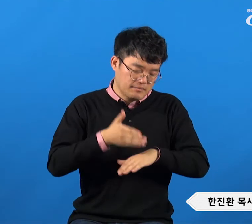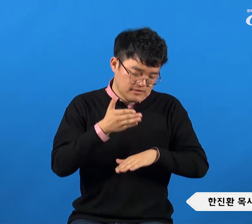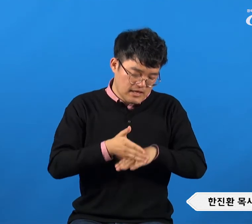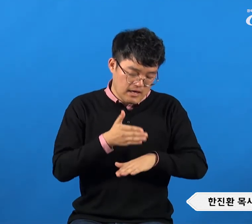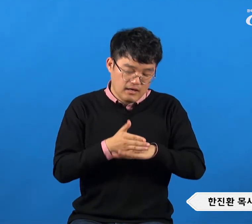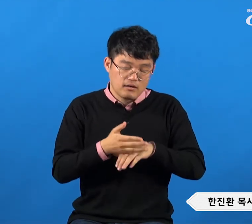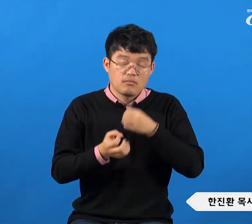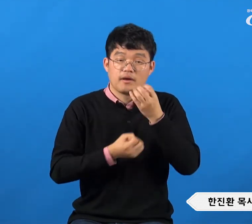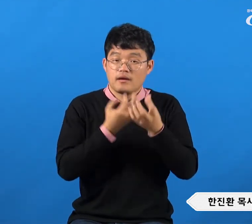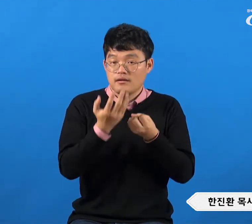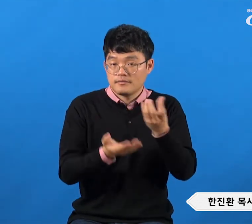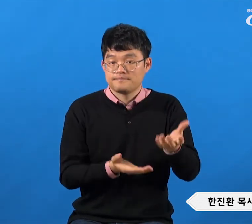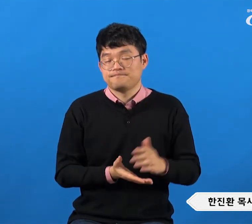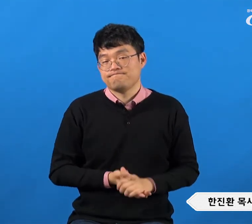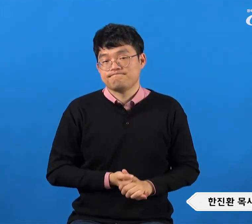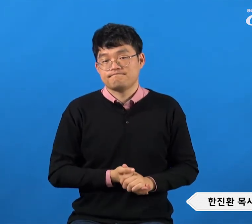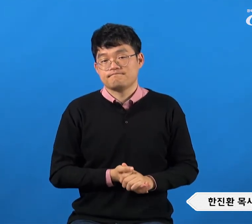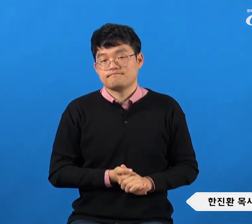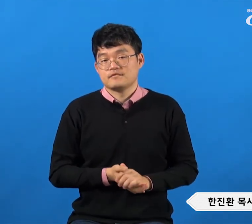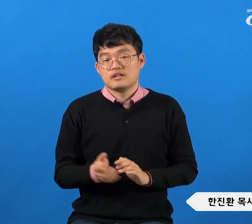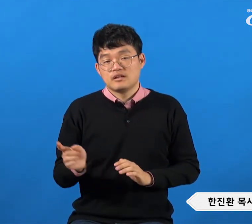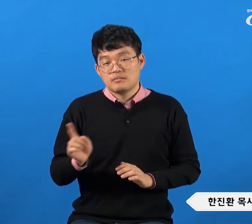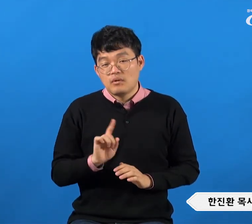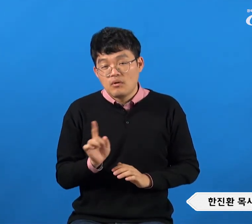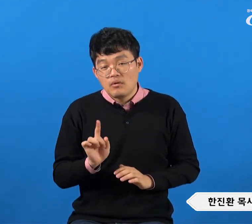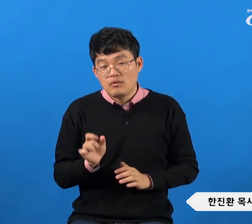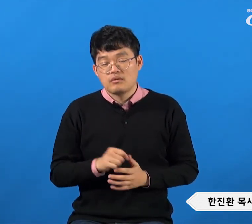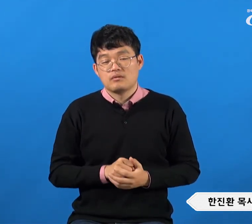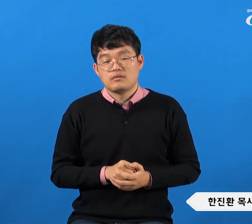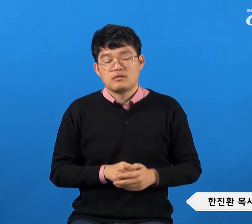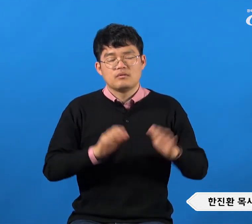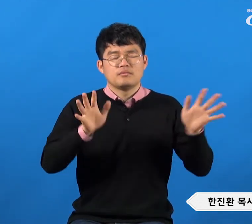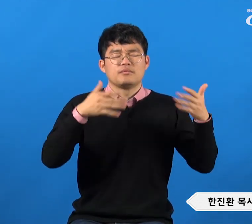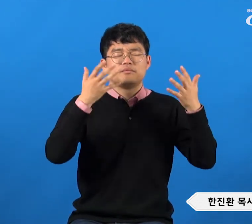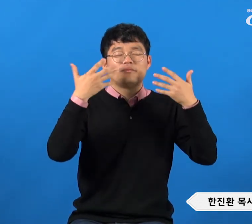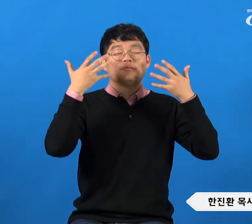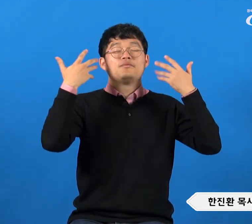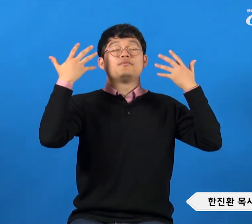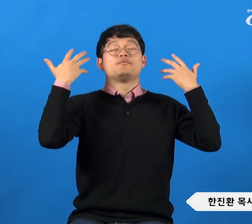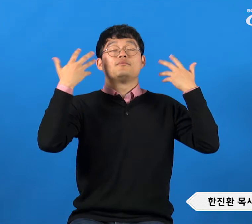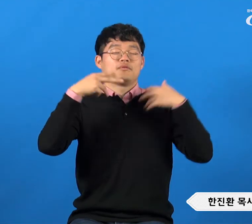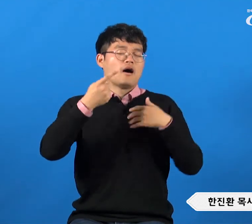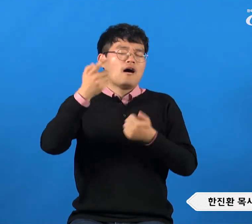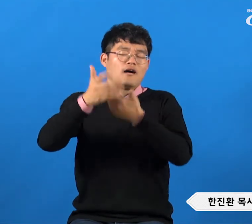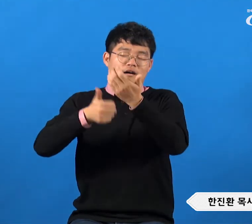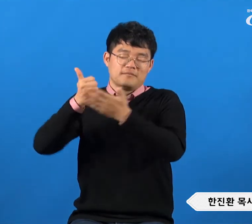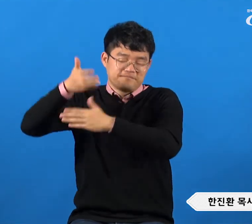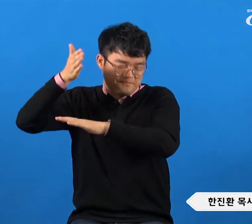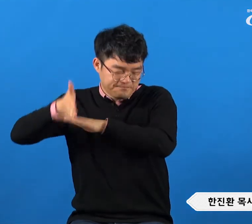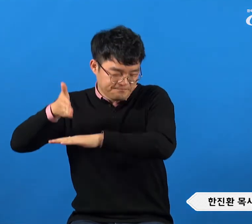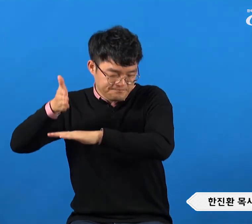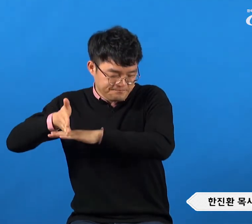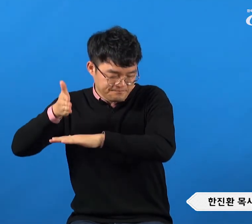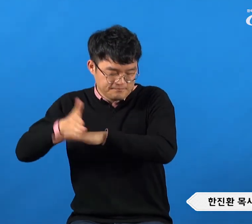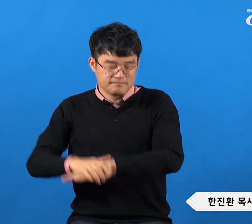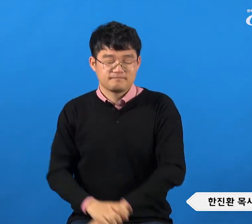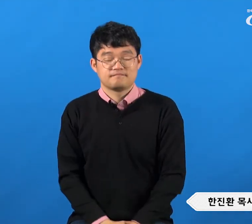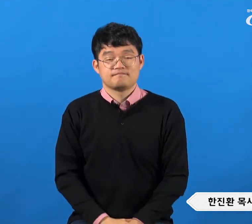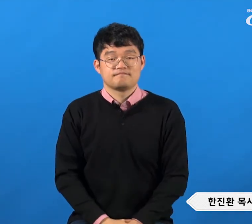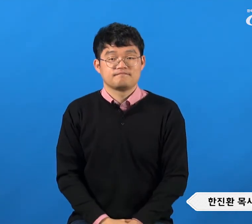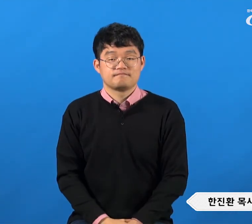참 하나님 앞에 감사했습니다. 스쳐 지나가는 그런 바람 한 줄기에도 하나님께